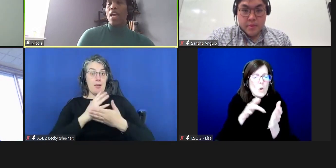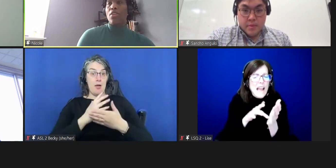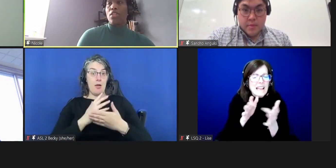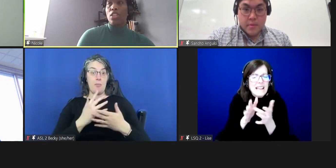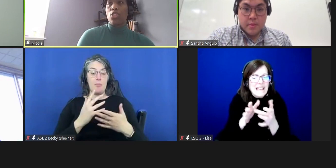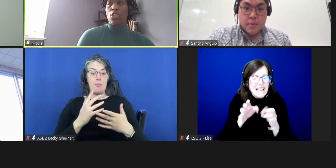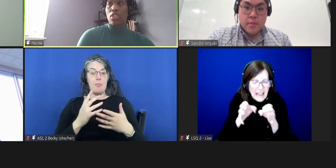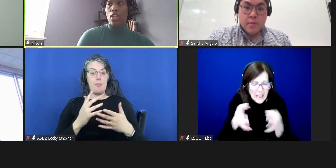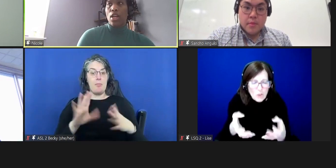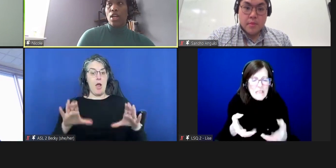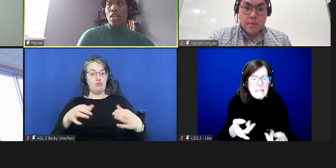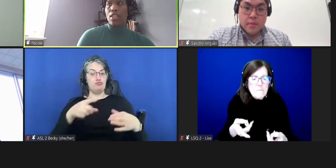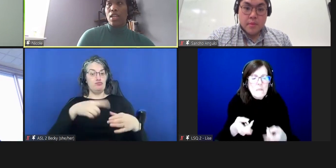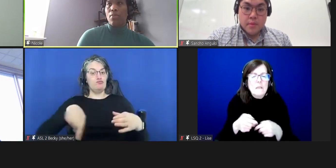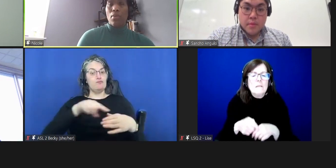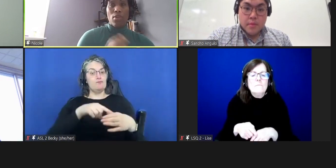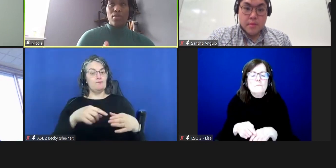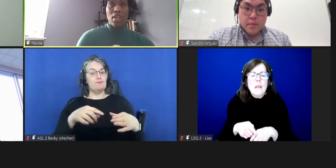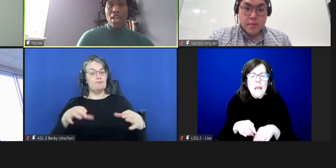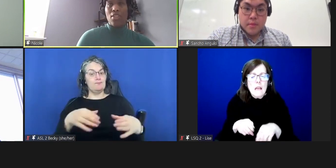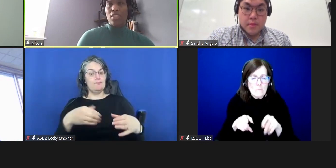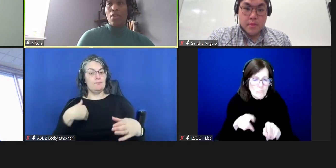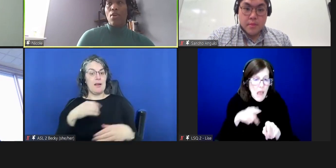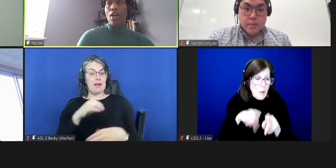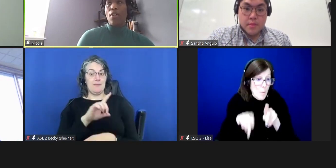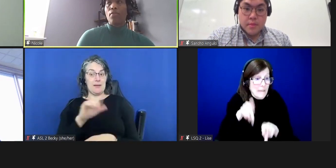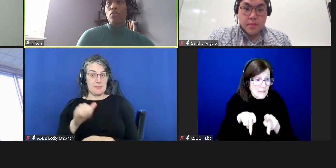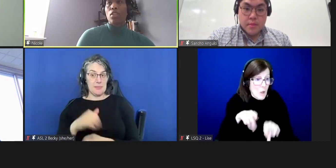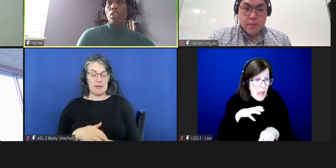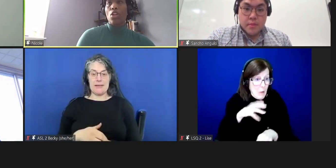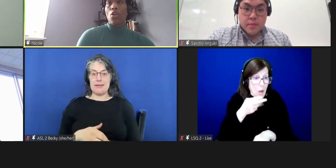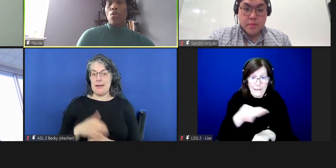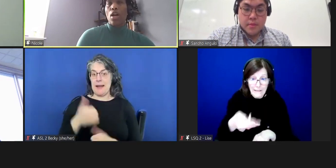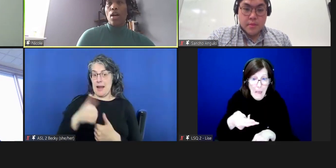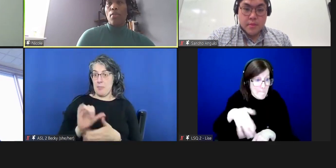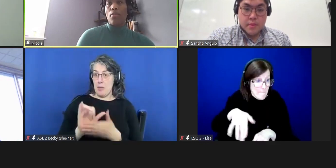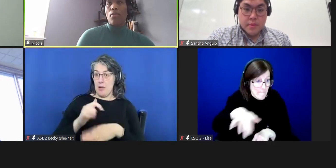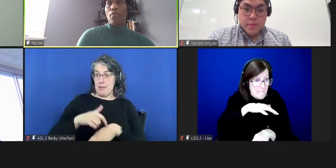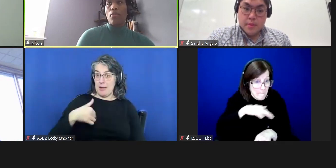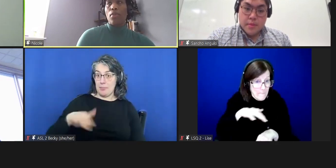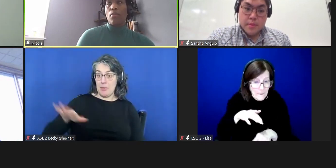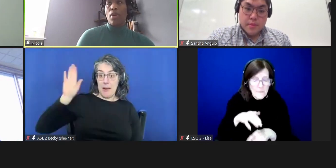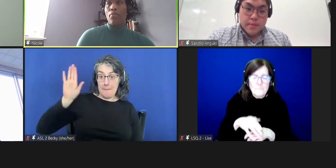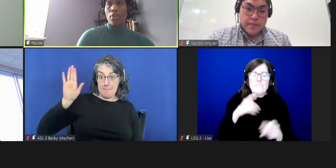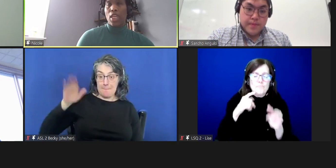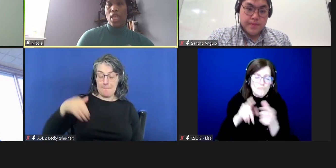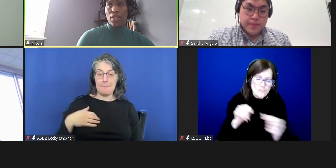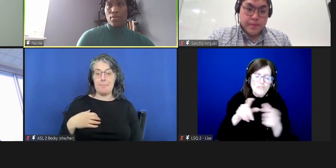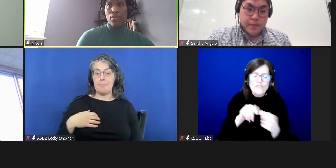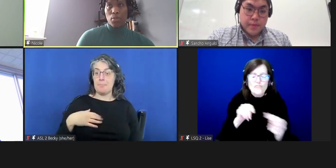et donc il a été question de personnes avec des handicaps. Et